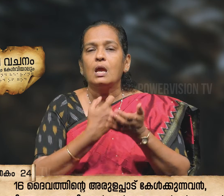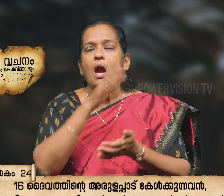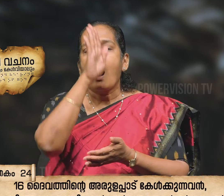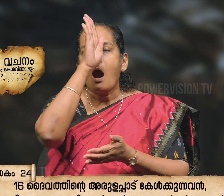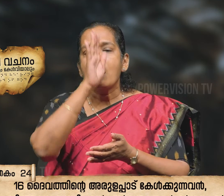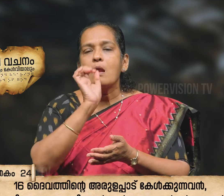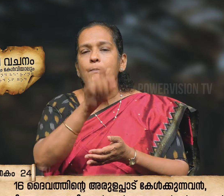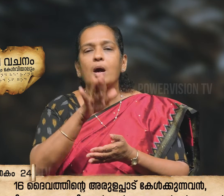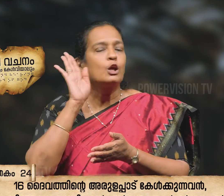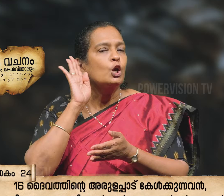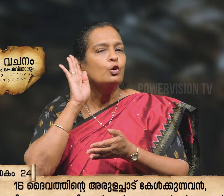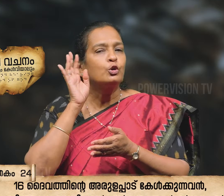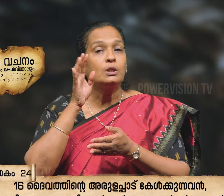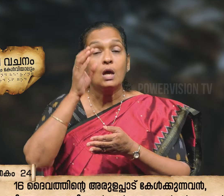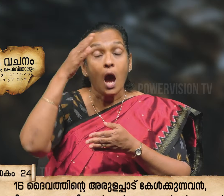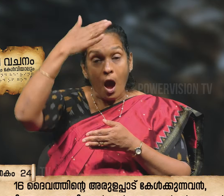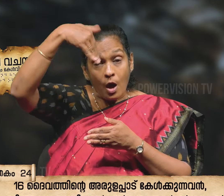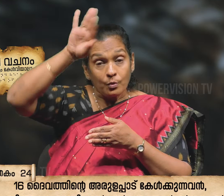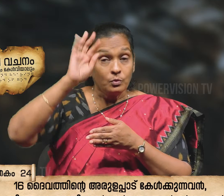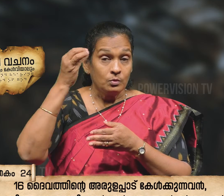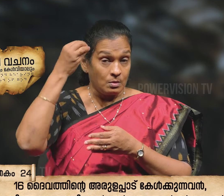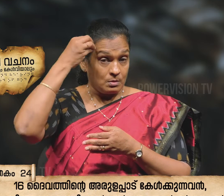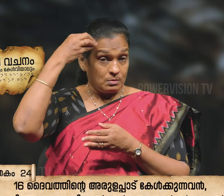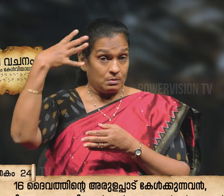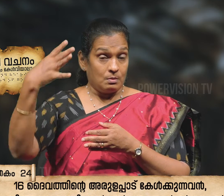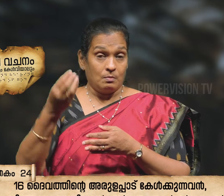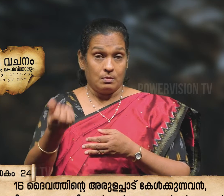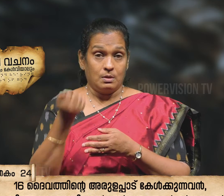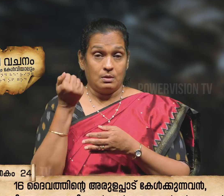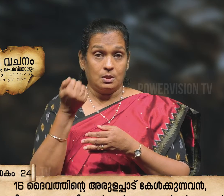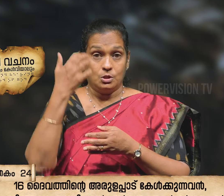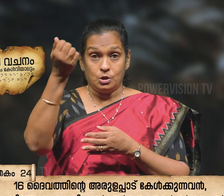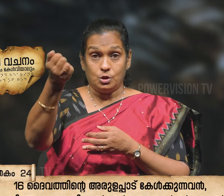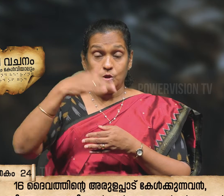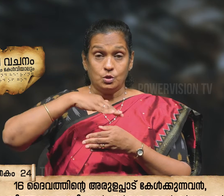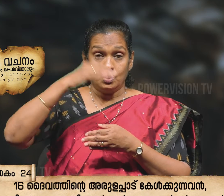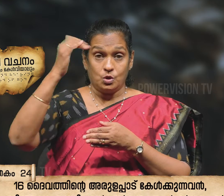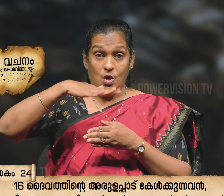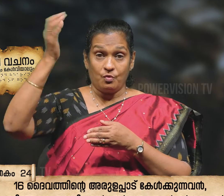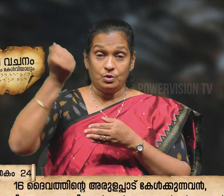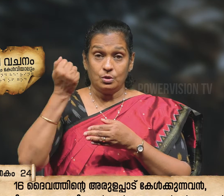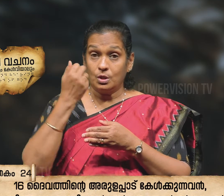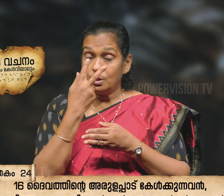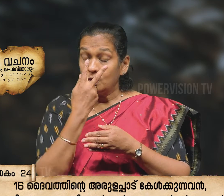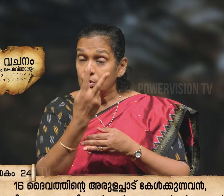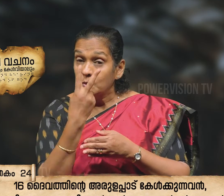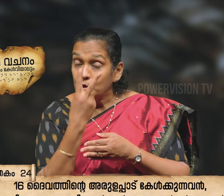കേൾക്കുന്നവൻ, അത്യുന്നതന്റെ പരിജ്ഞാനം പ്രാപിച്ചവൻ, സർവശക്തന്റെ ദർശനം ദർശിക്കുന്നവൻ,